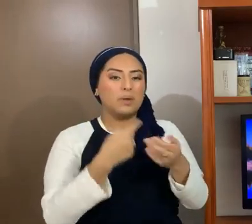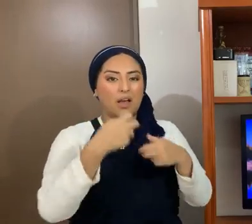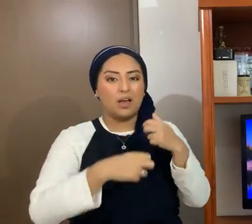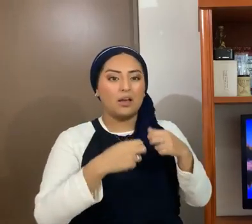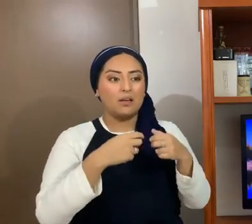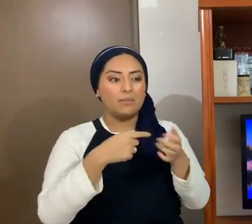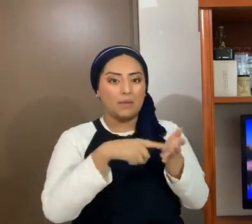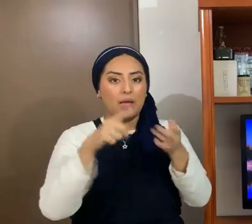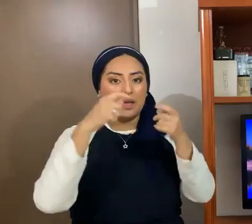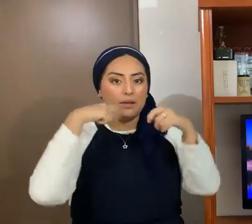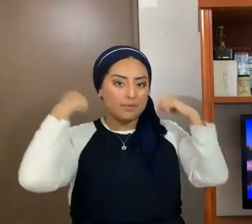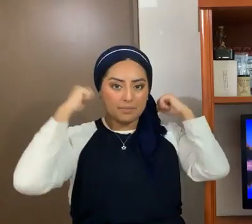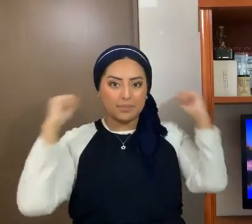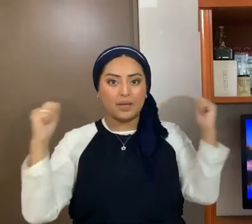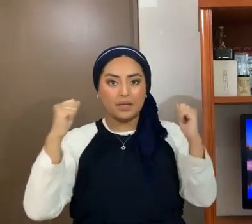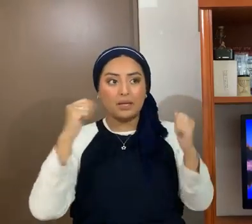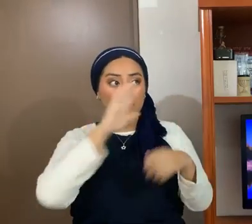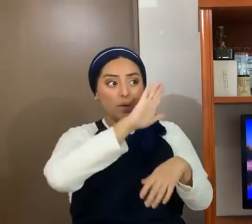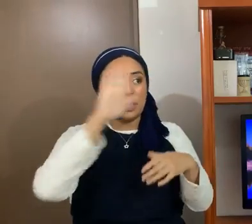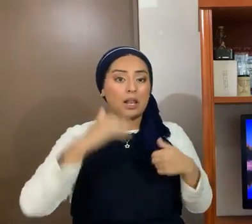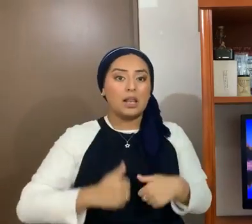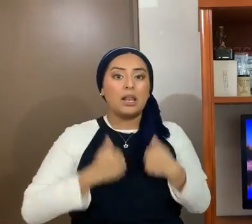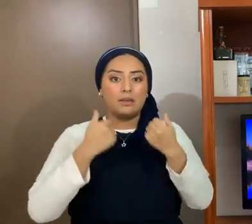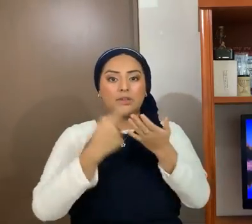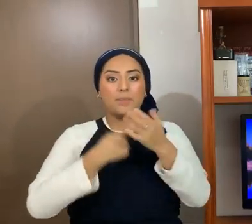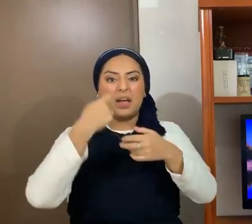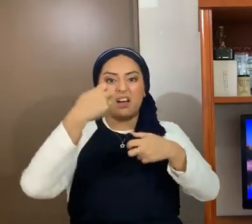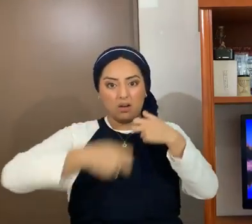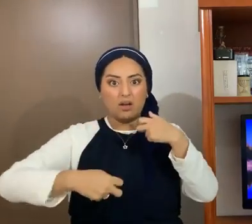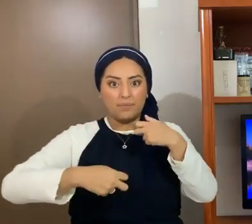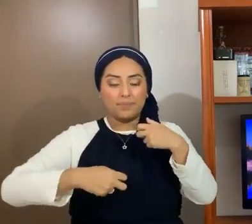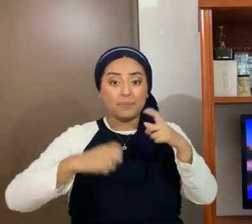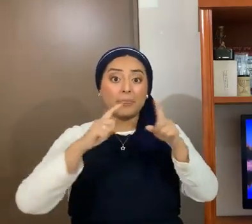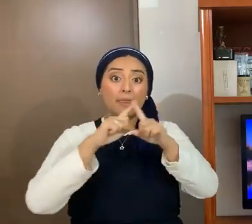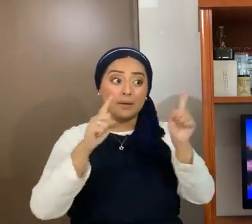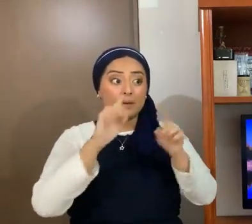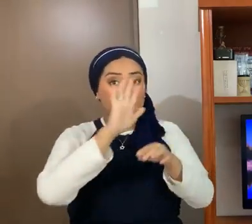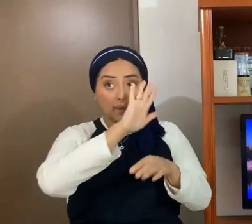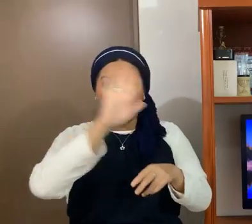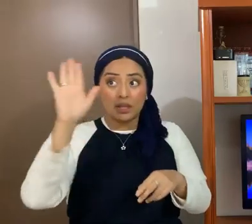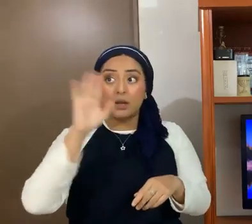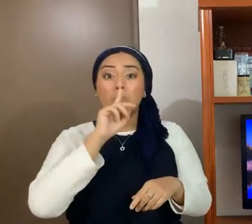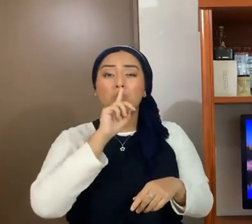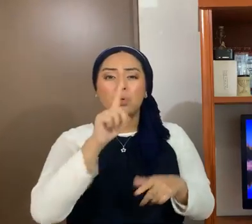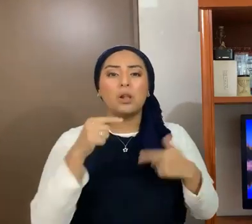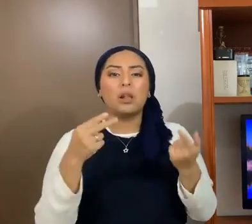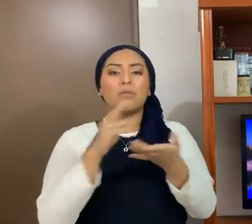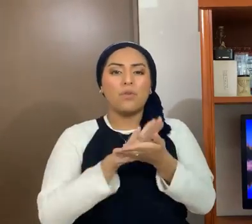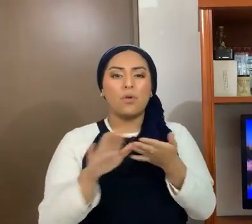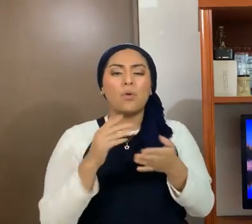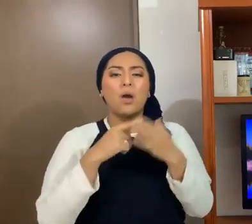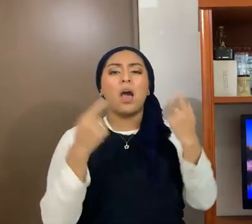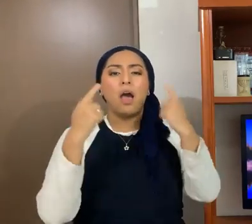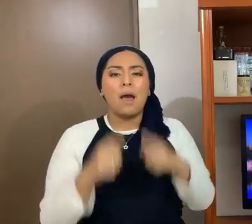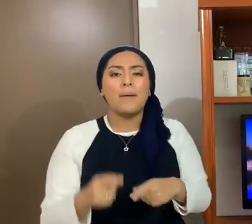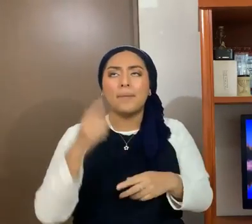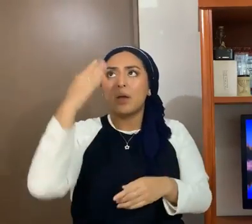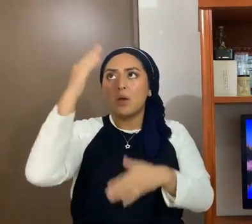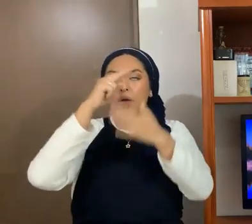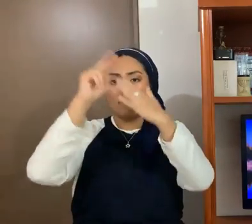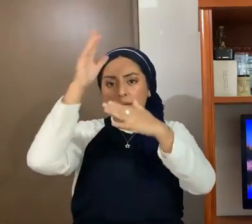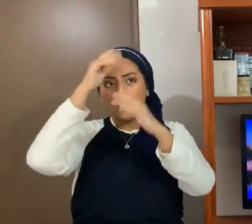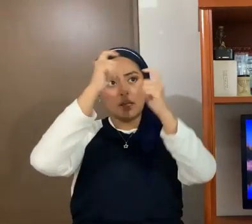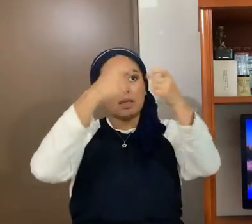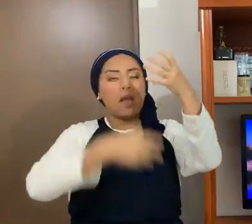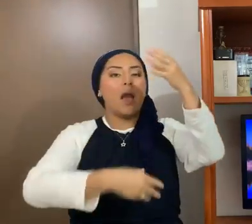mitpajá, por ejemplo, porque donde están no es fácil de conseguirlo, pero son verdaderamente santos. ¿Qué pasa? Que el Eterno les